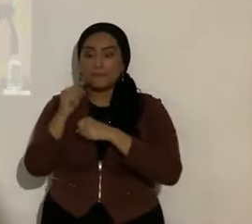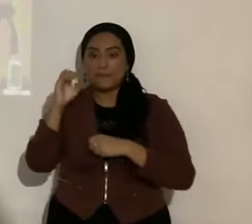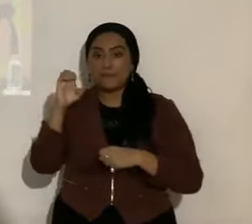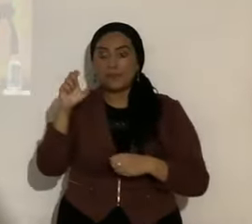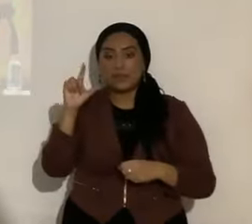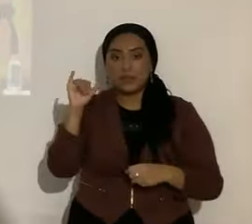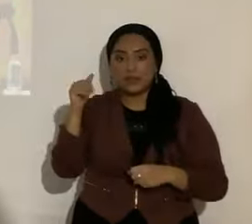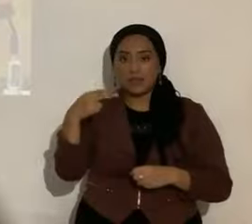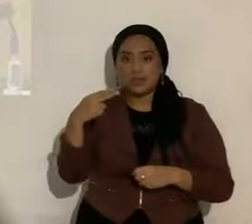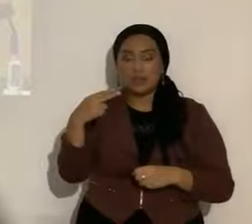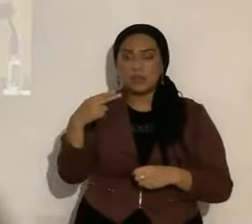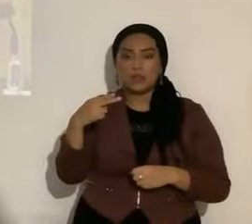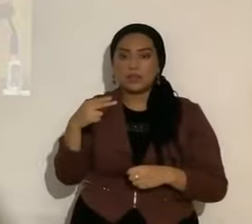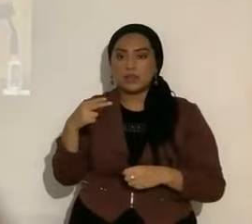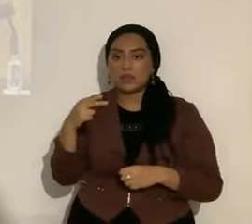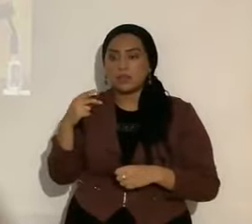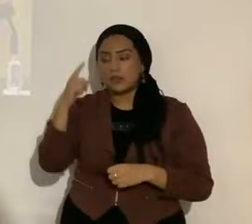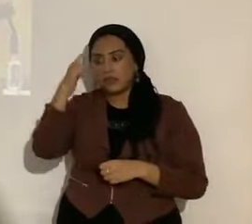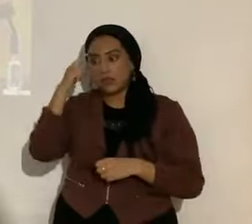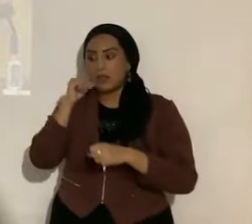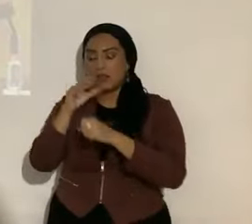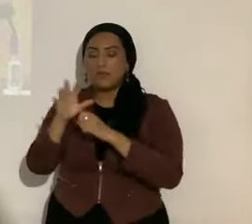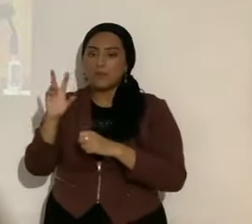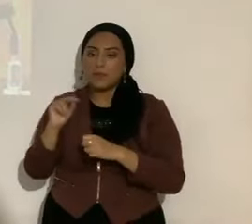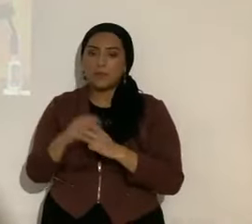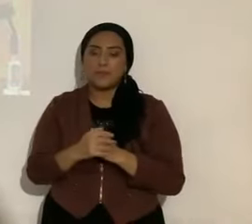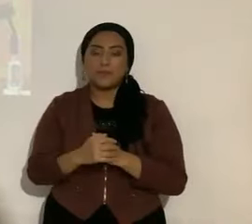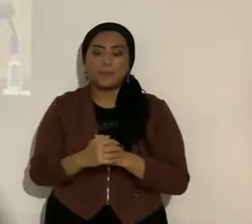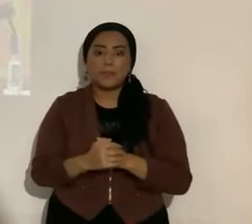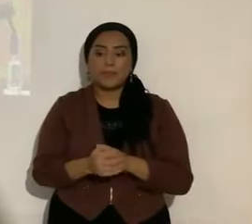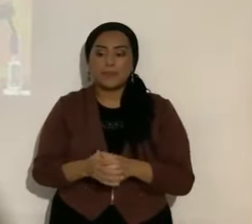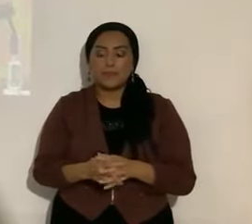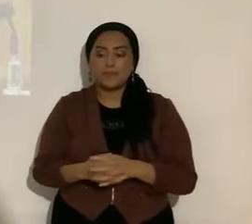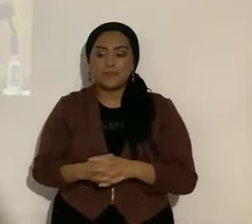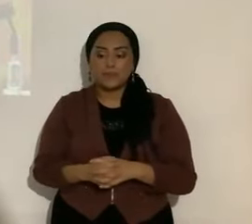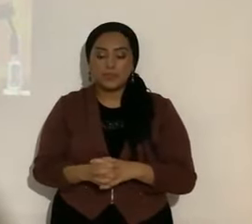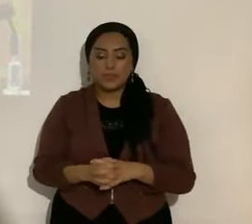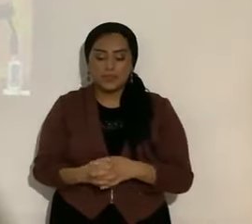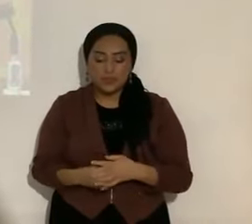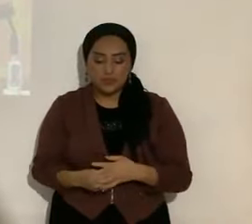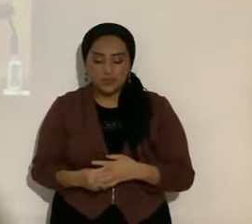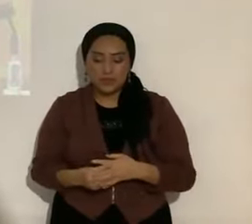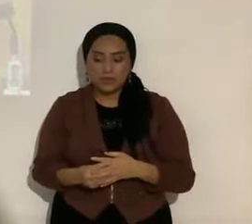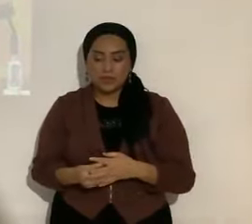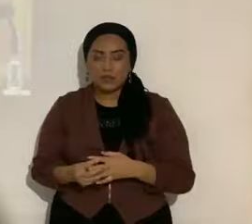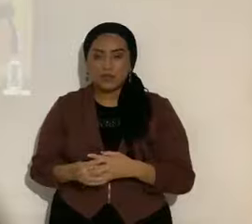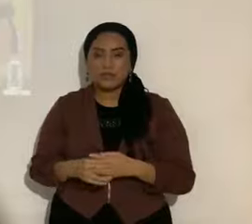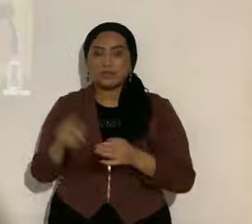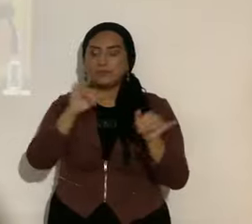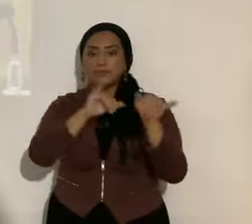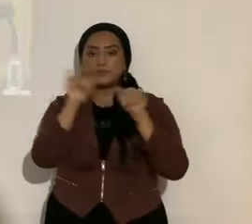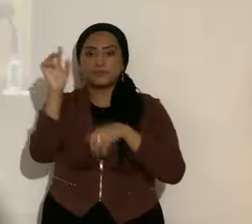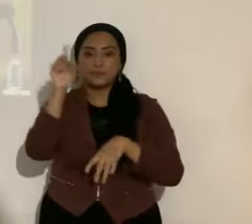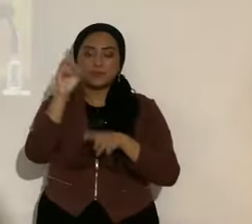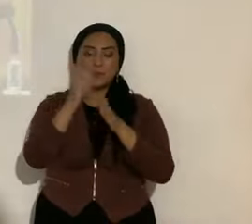Elías no fuera nada, pero no, esa no fue la intención de Eliseo. Ahí te remite a